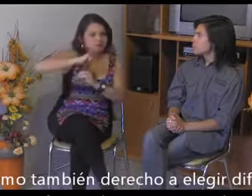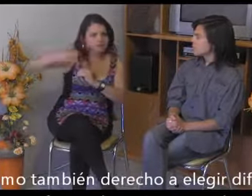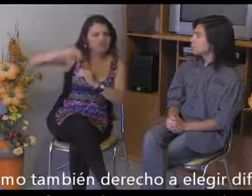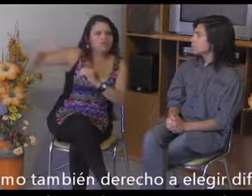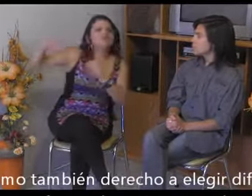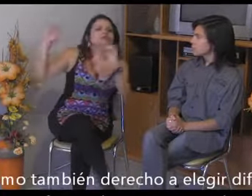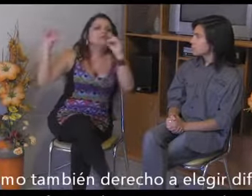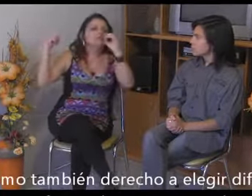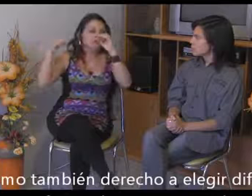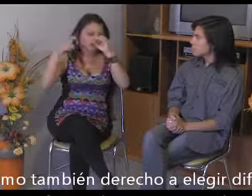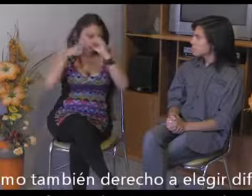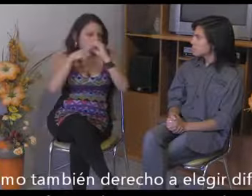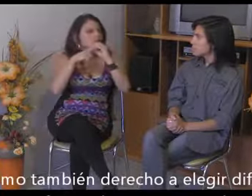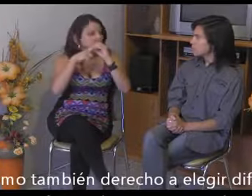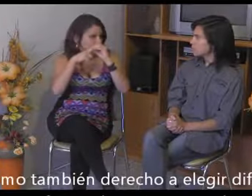diferentes formas de anticoncepción.